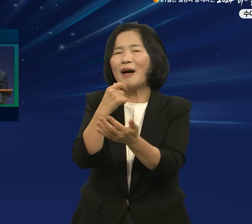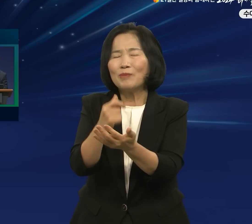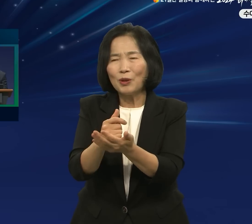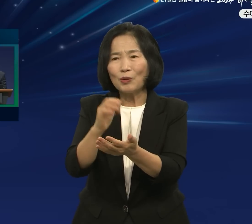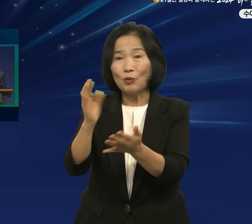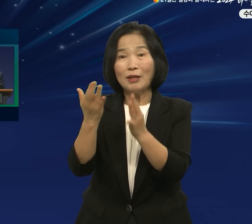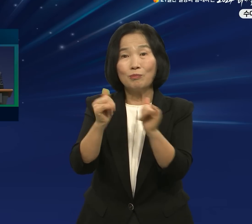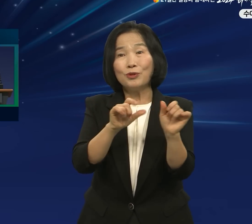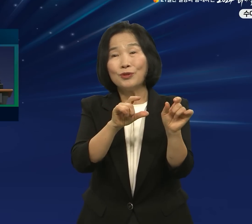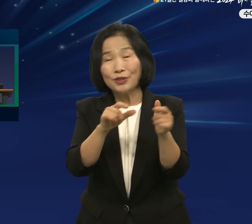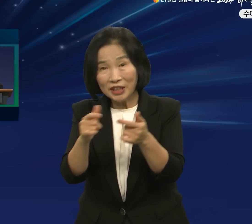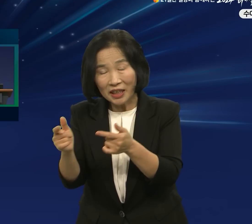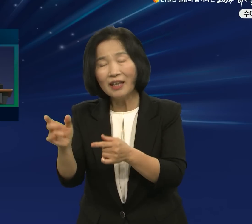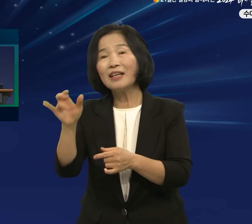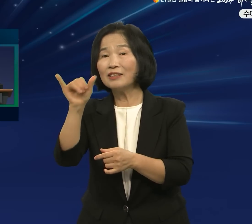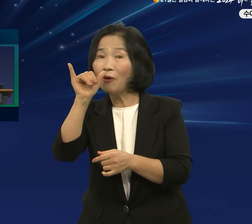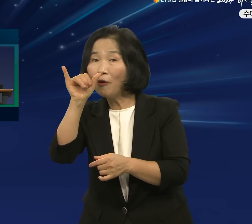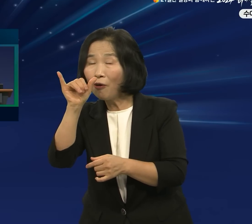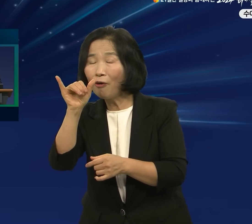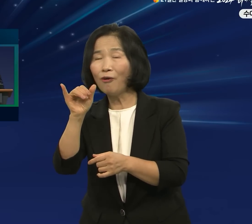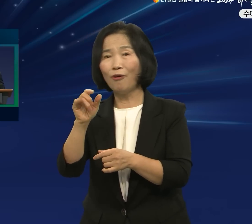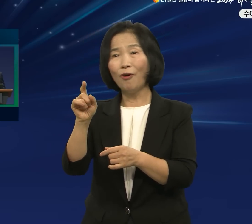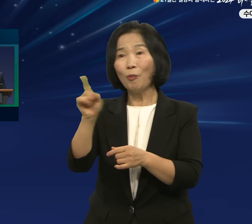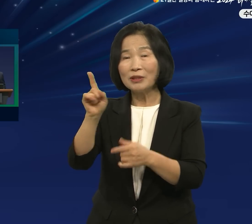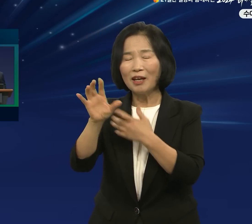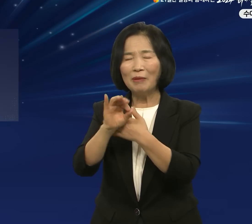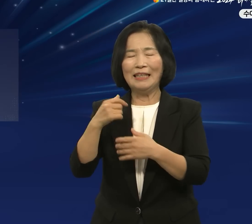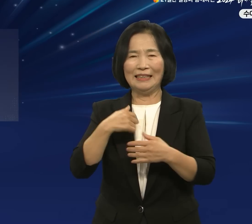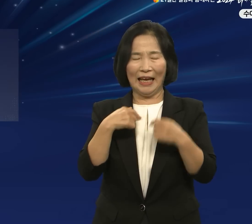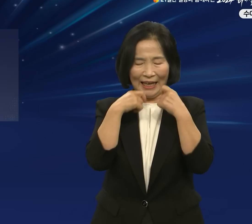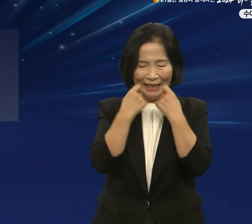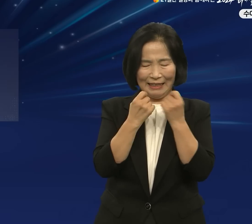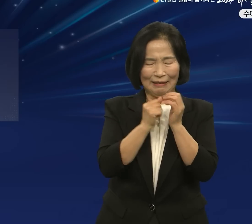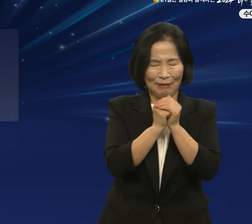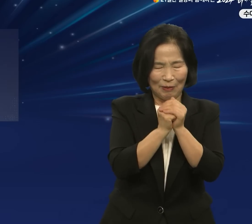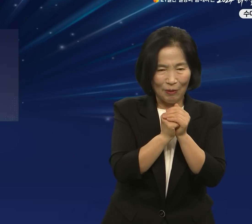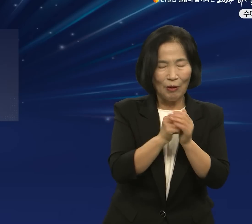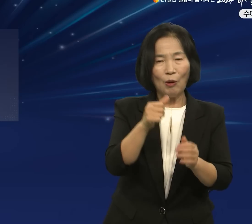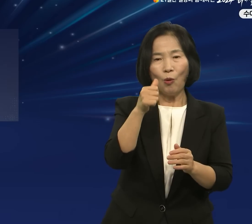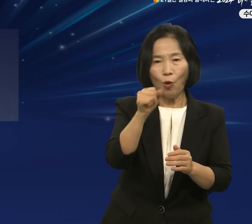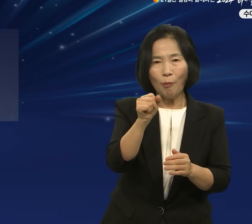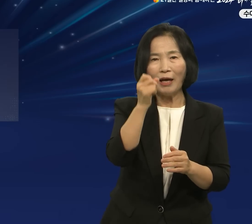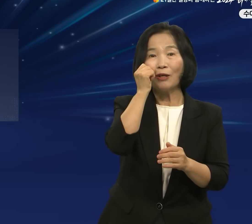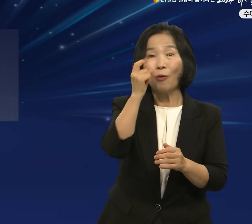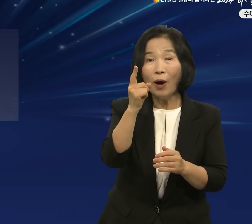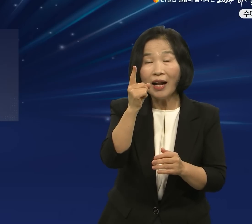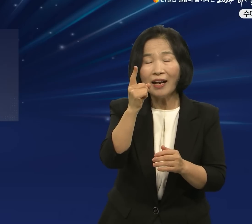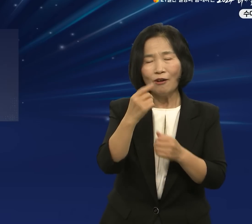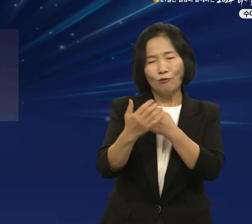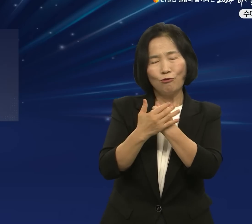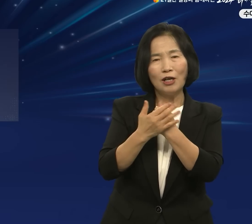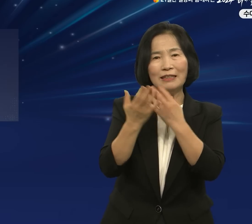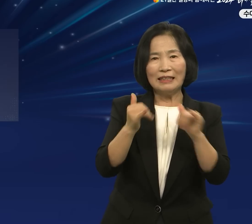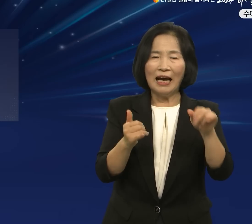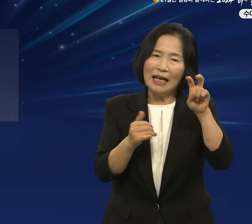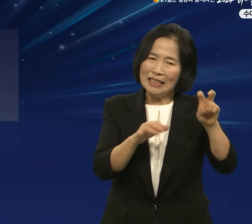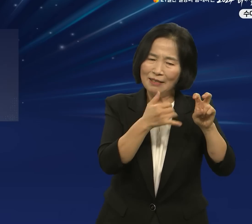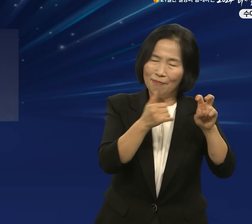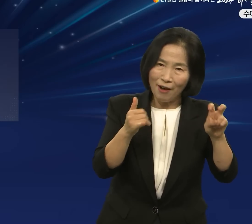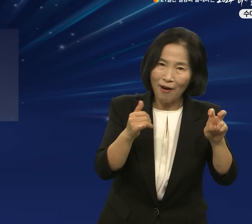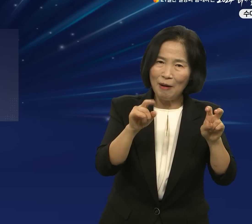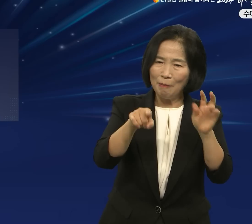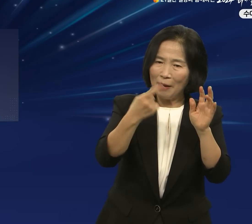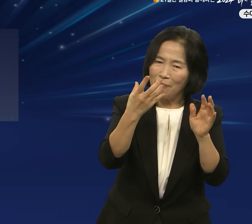원에 20명의 선교 후원자를 보내주십시오. 그렇게 기도를 하고 있습니다. 이름도 밝히지 않고 묻지도